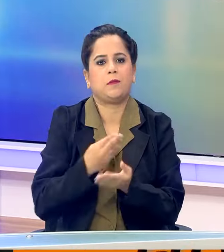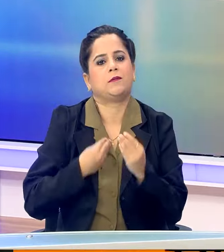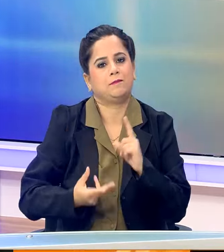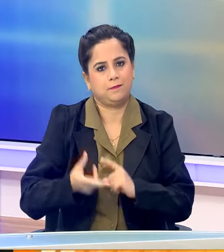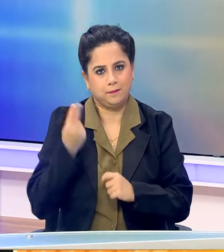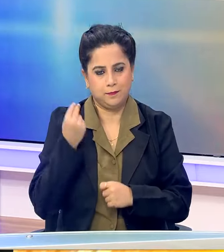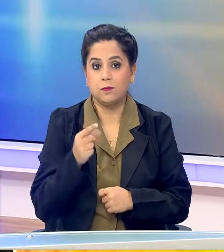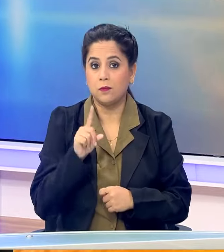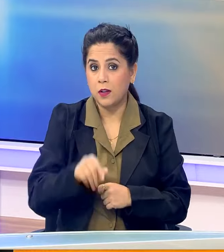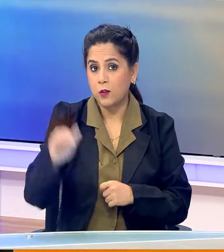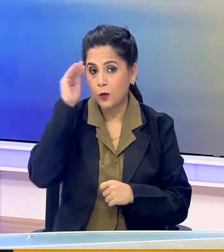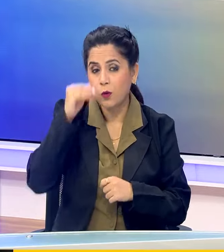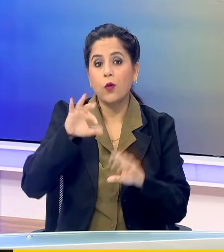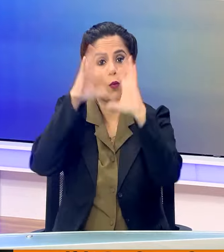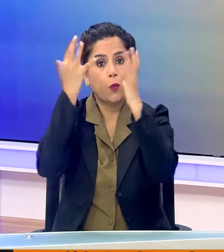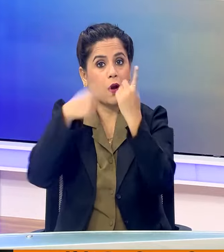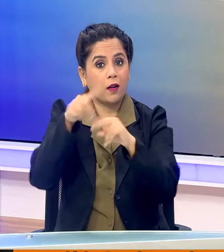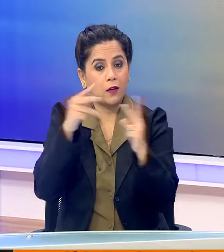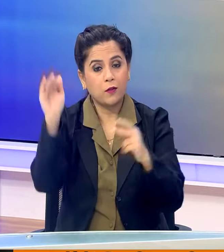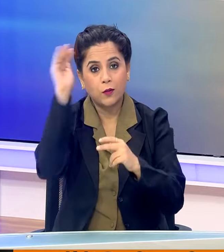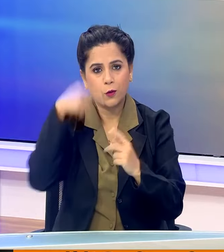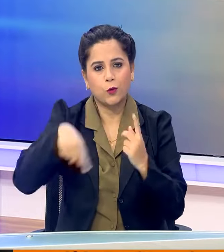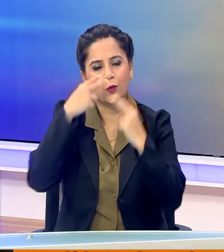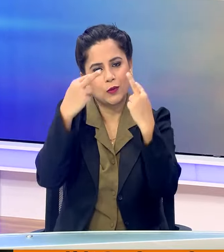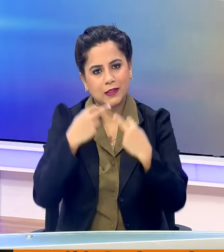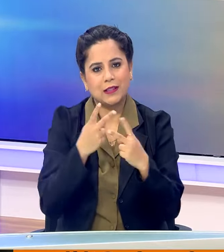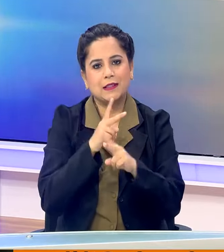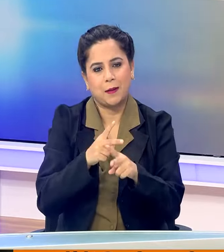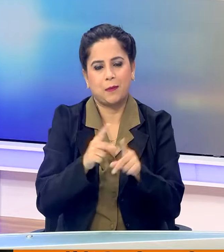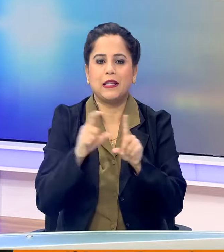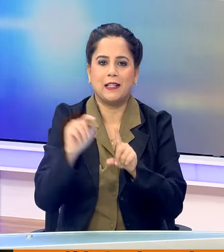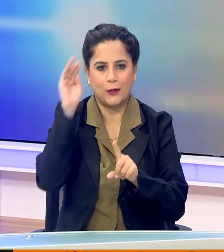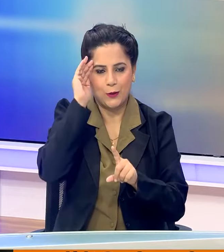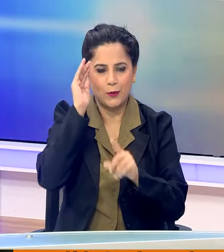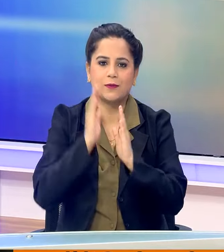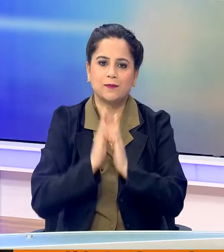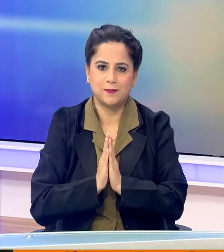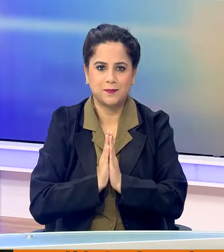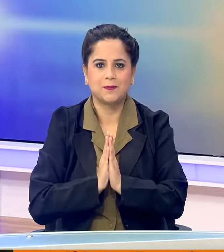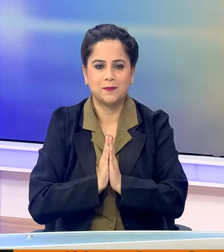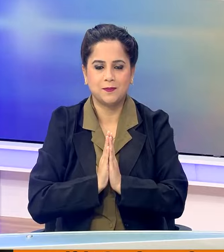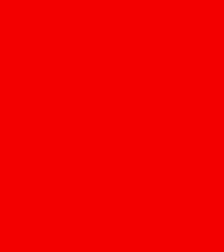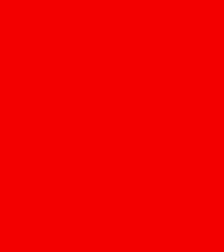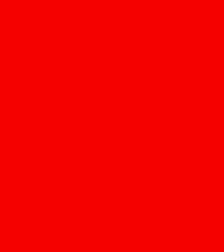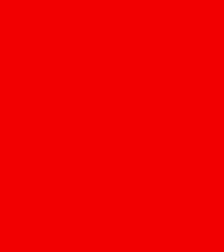अनुमति देश और दुनिया की खबरों के लिए आप देखते रहिए डीडी न्यूज नमस्कार